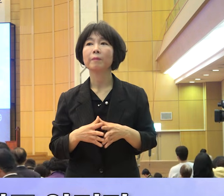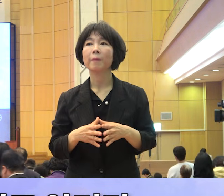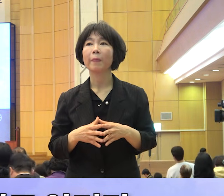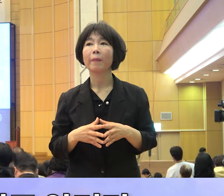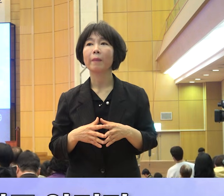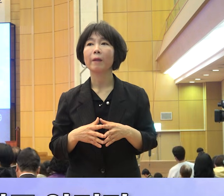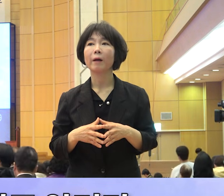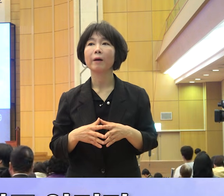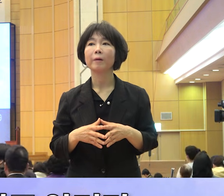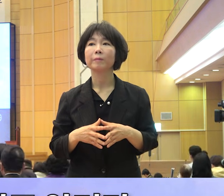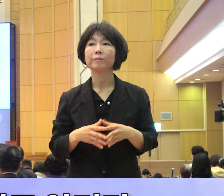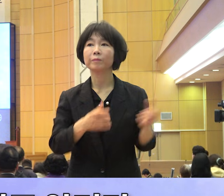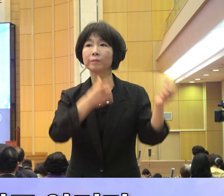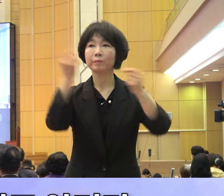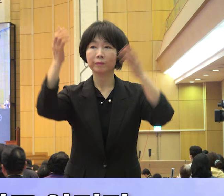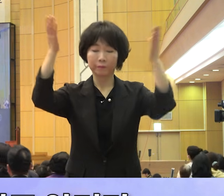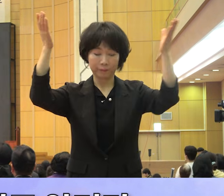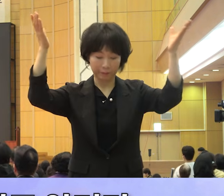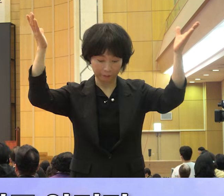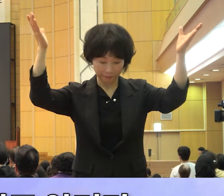하겠습니다.